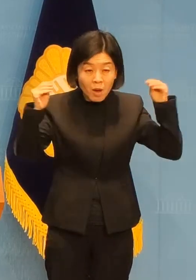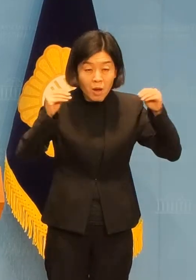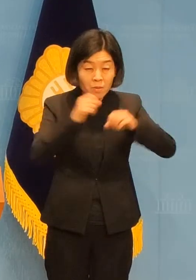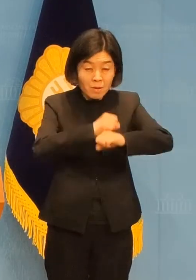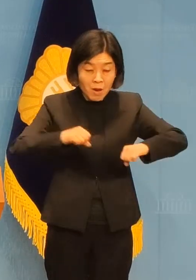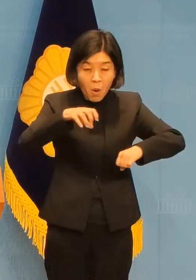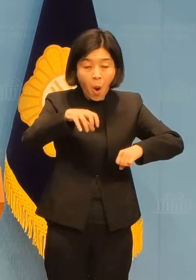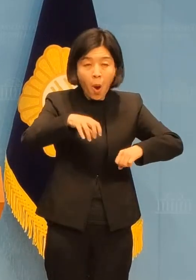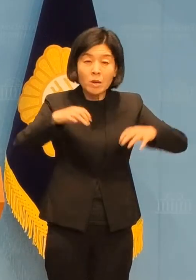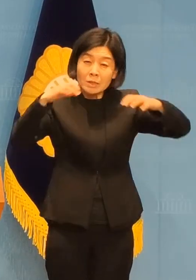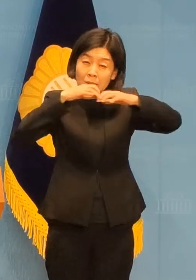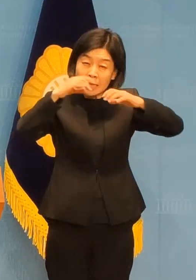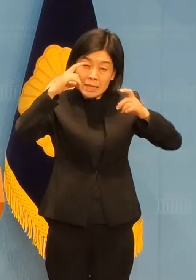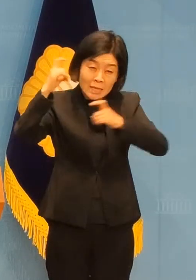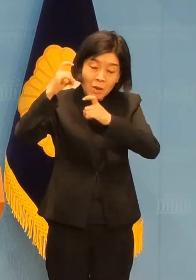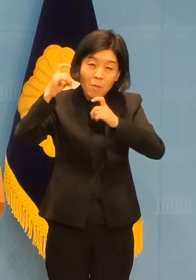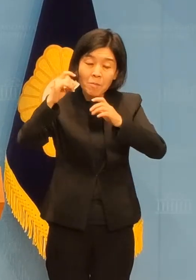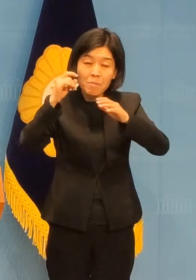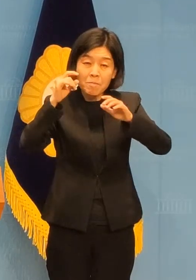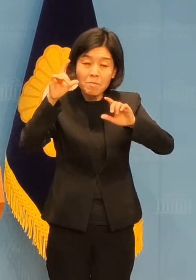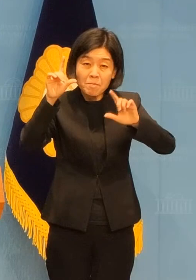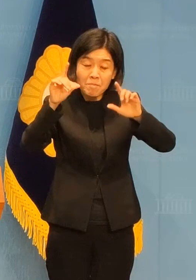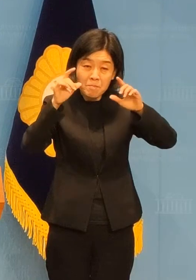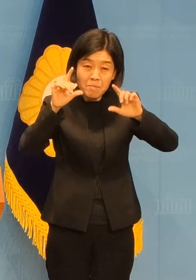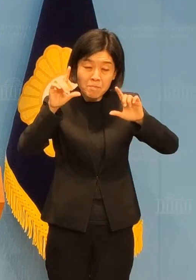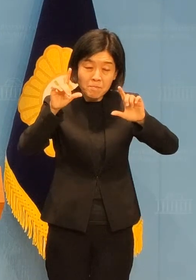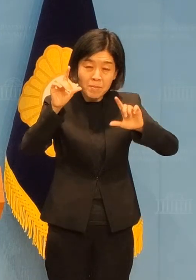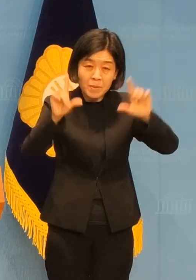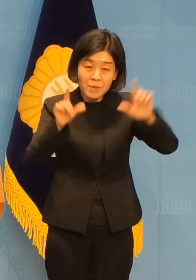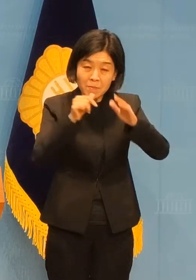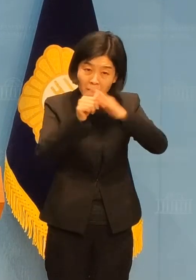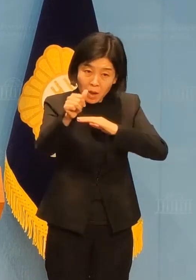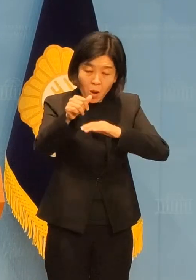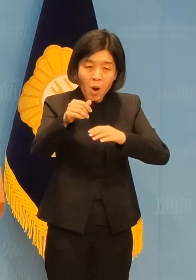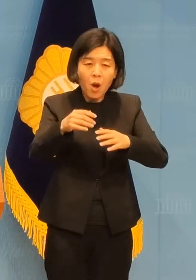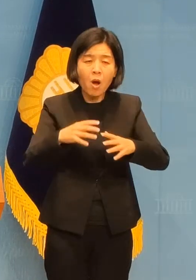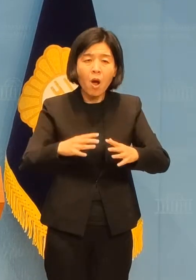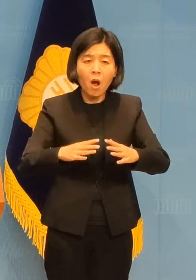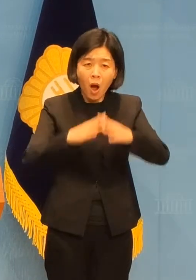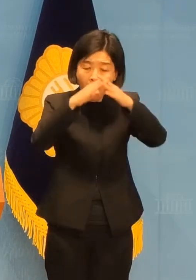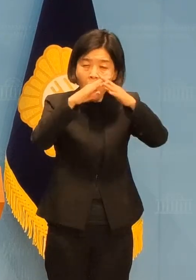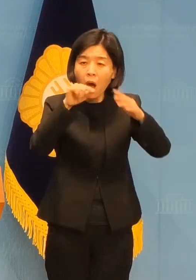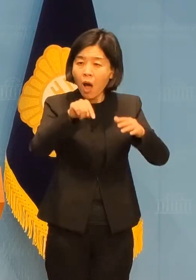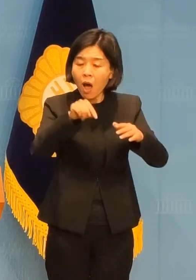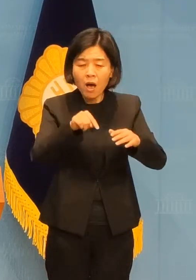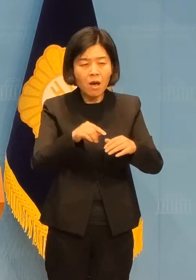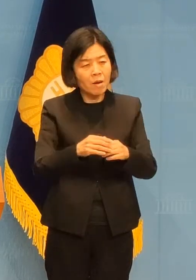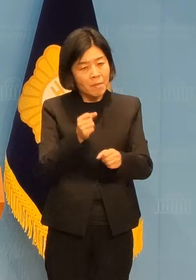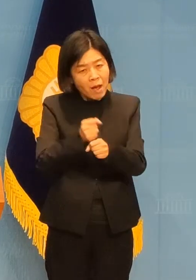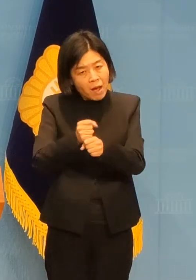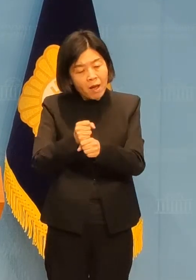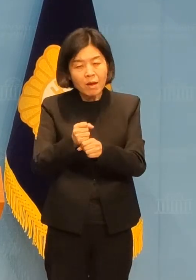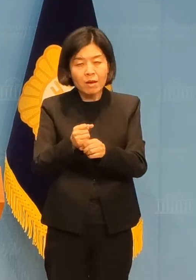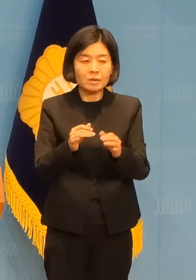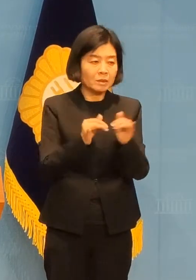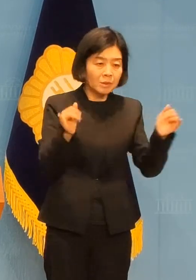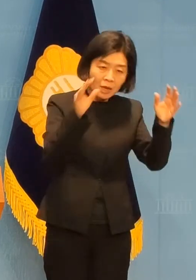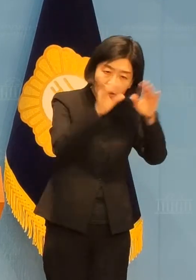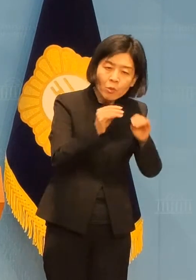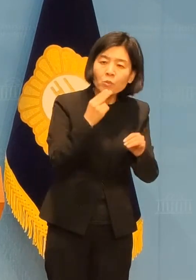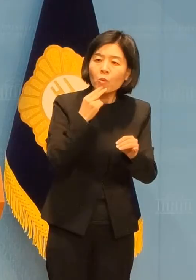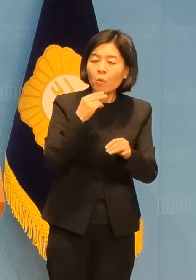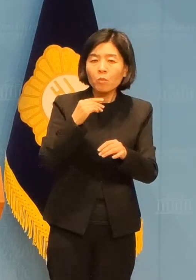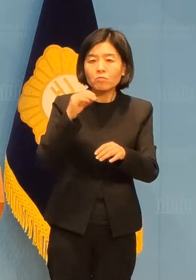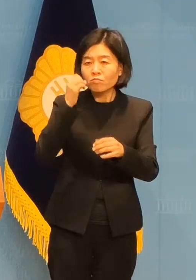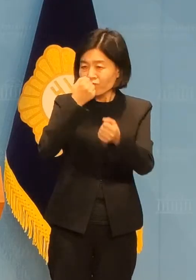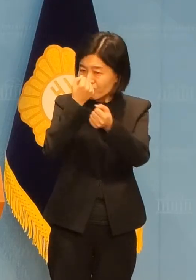전쟁기념 상징물로 기어코 채우겠다는 방식은 시민적 합의와 맥락 없는 오세훈식 행정